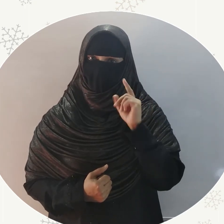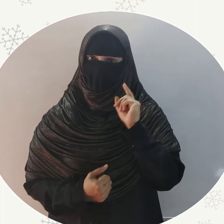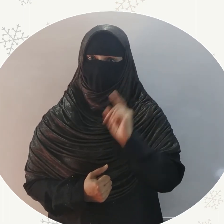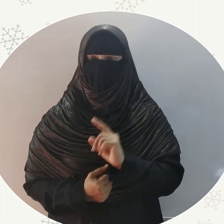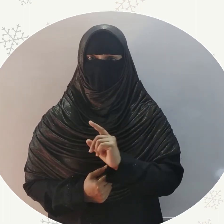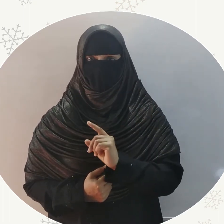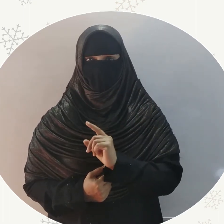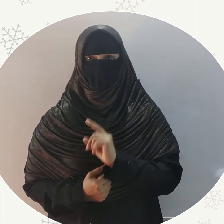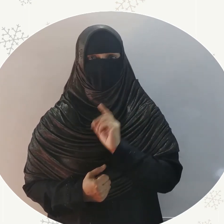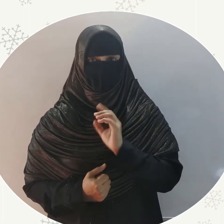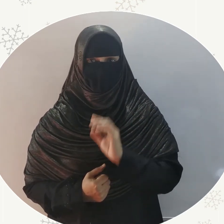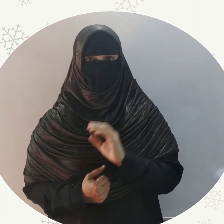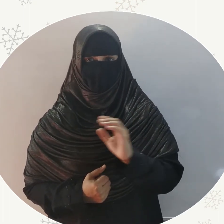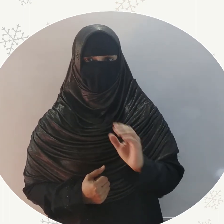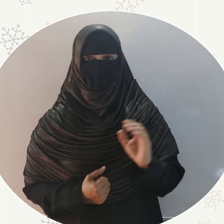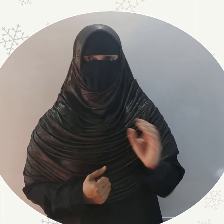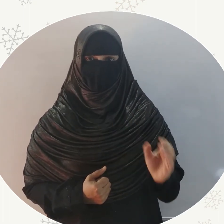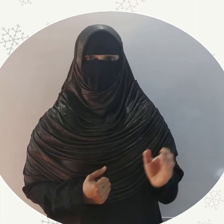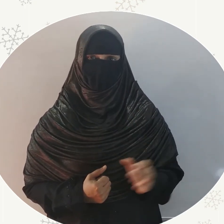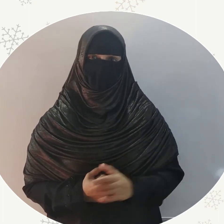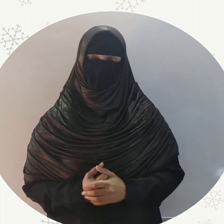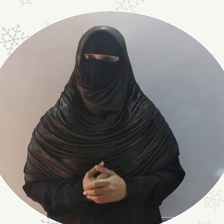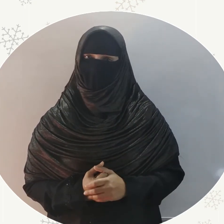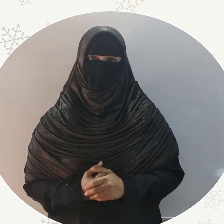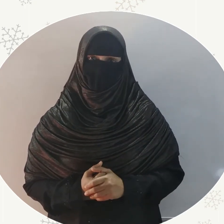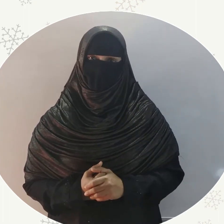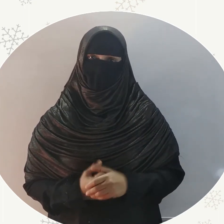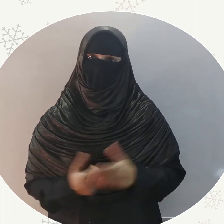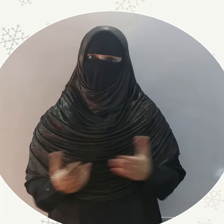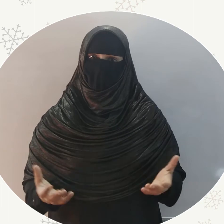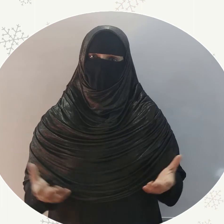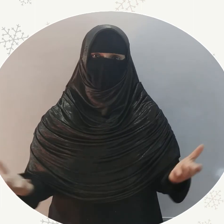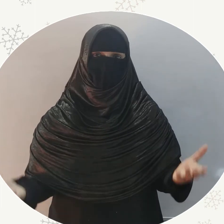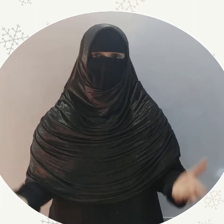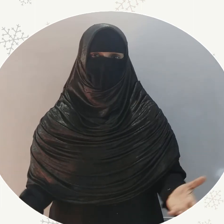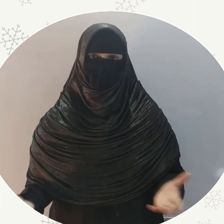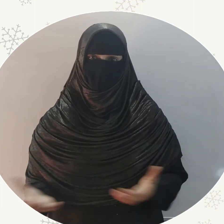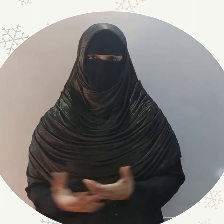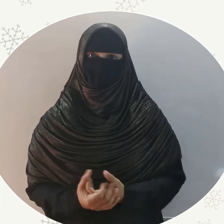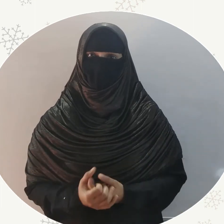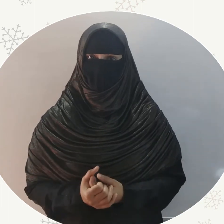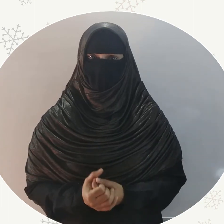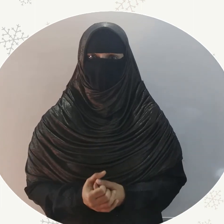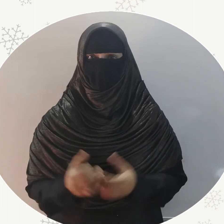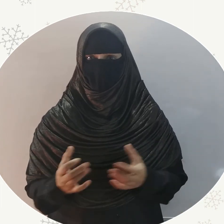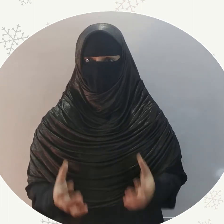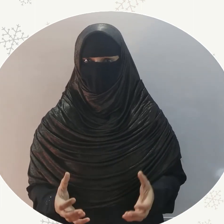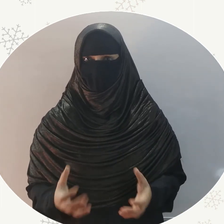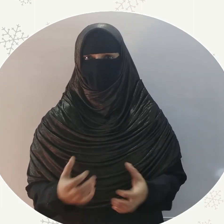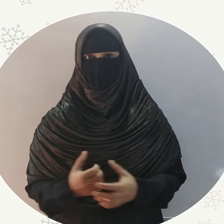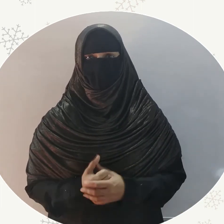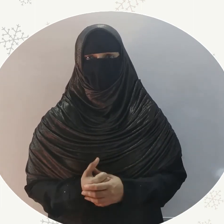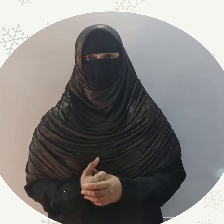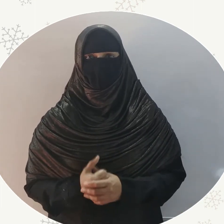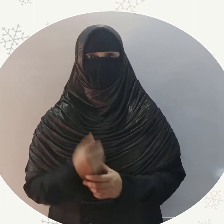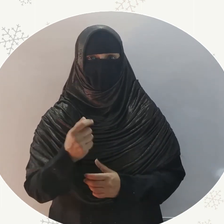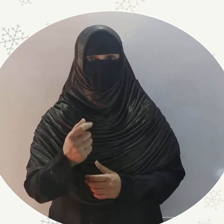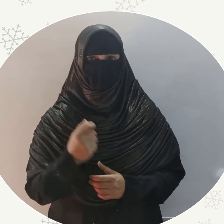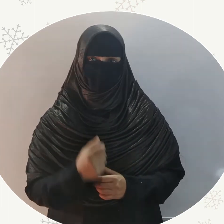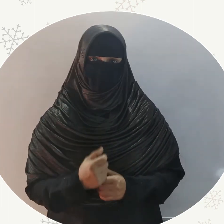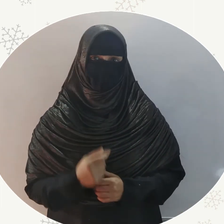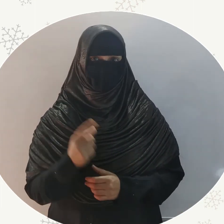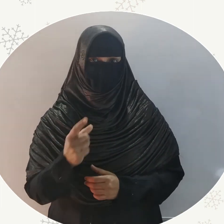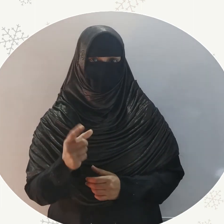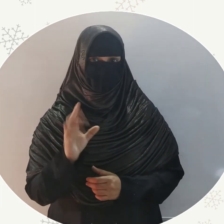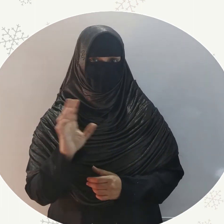ടു ഡി ഒ ഡു. ഇപ്പോൾ എന്നോ ആണെങ്കിലോ നോ എന്ന് വരുമോ? അല്ല, നോ എന്നാണ് അല്ലേ. അപ്പോൾ ജിയോ എങ്ങനെയായിരിക്കണം? ഗൂ